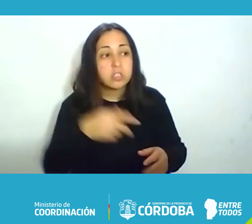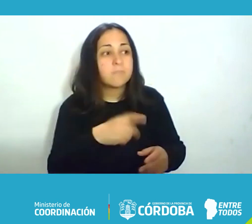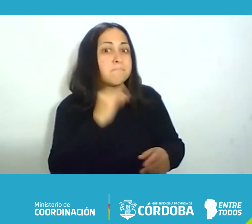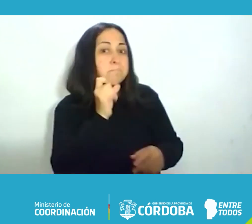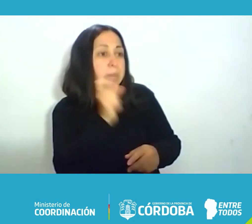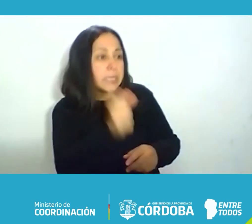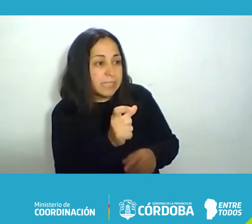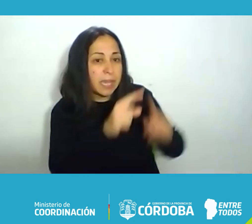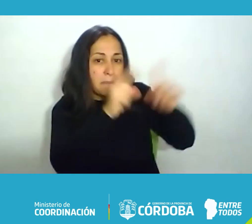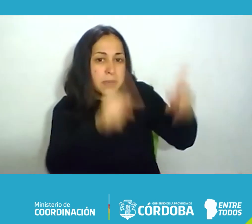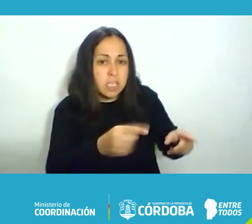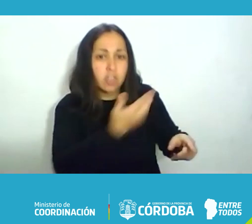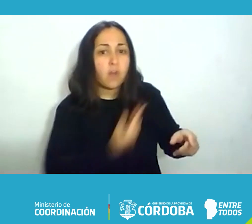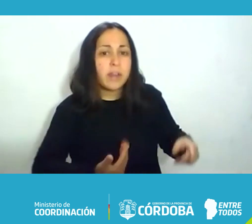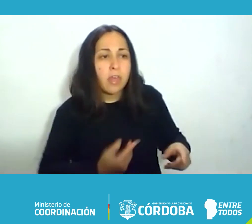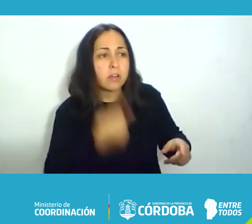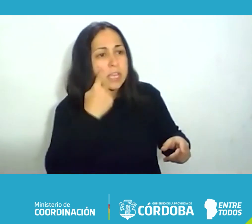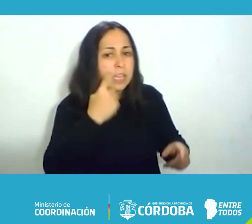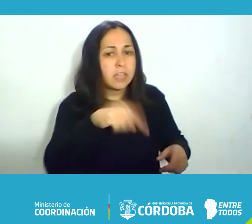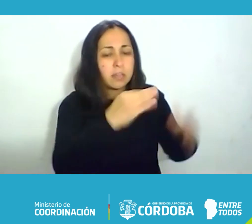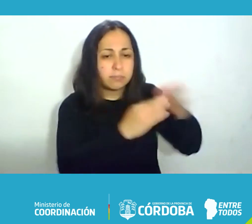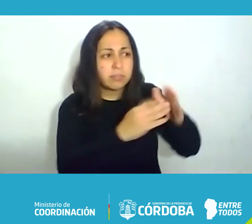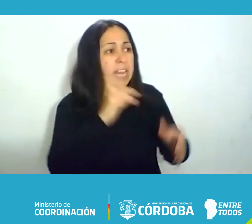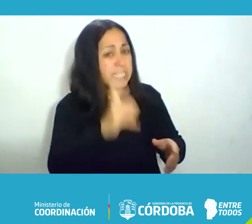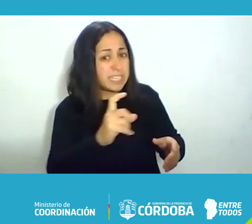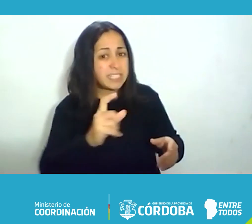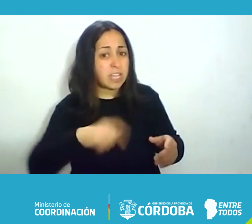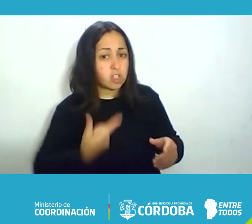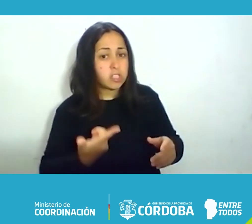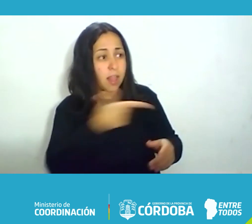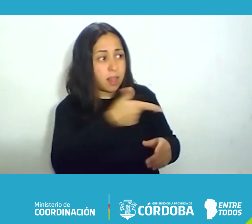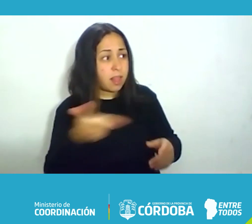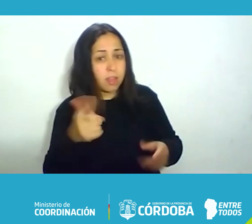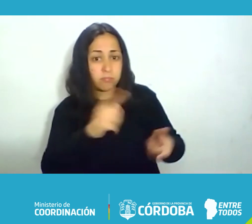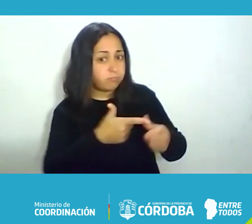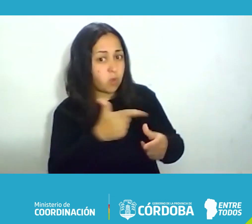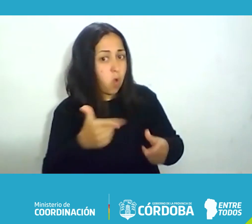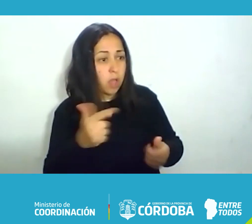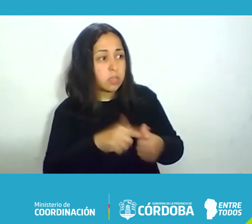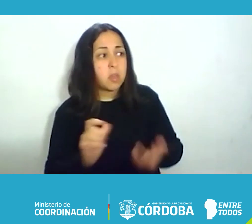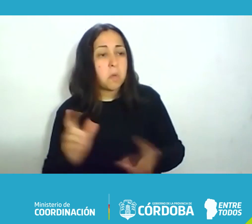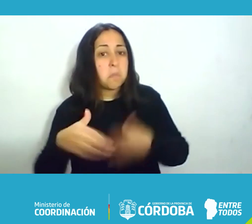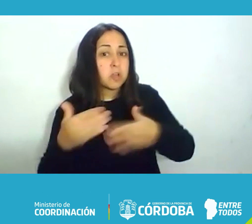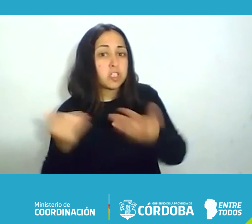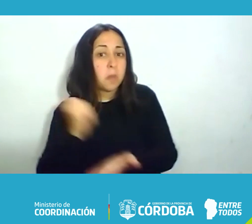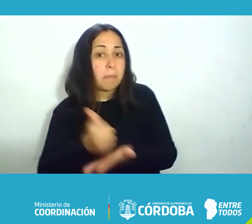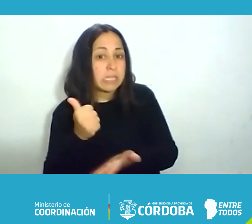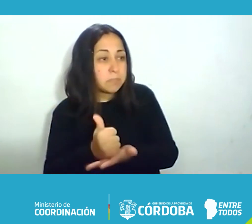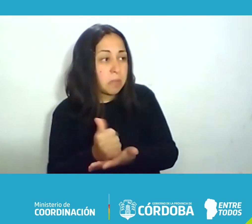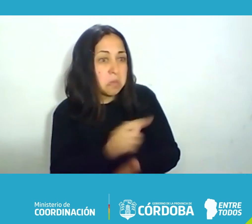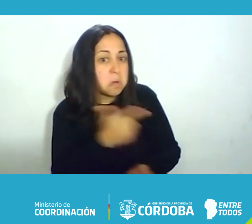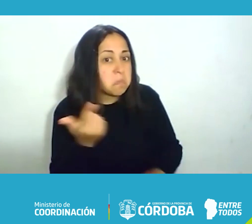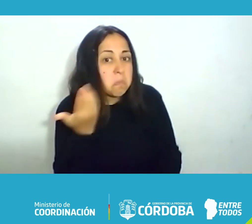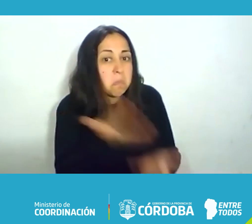gobernador, ministros, presidente y demás autoridades. Este proyecto no goza de licencia social. No se ha hecho expreso un proceso participativo para analizar ninguna